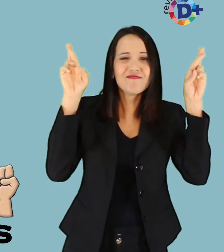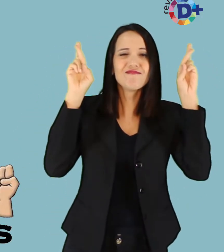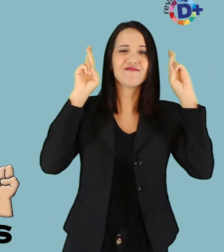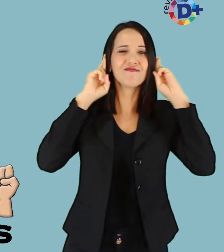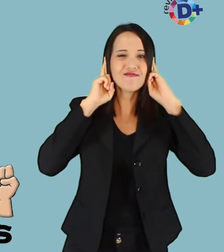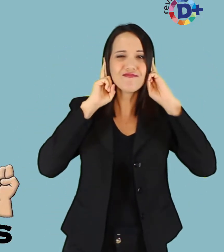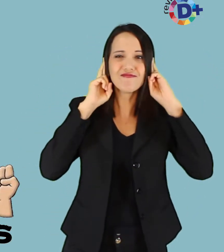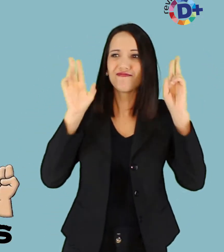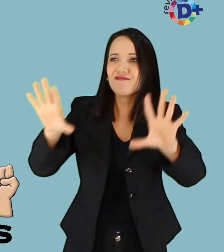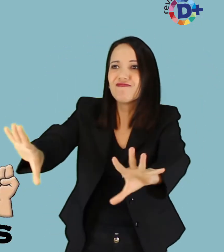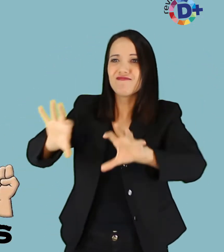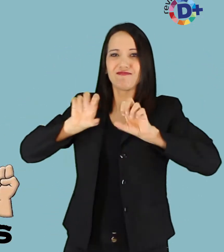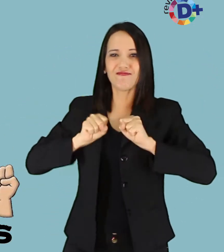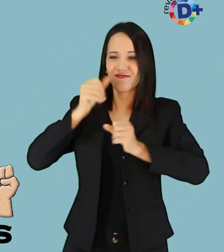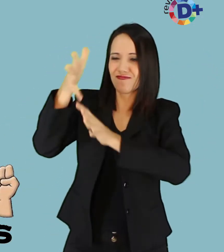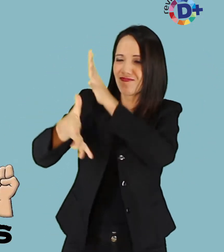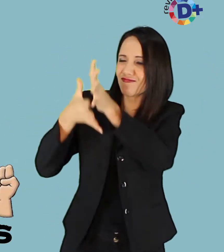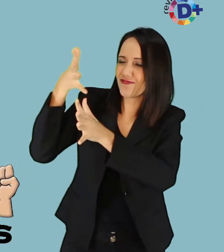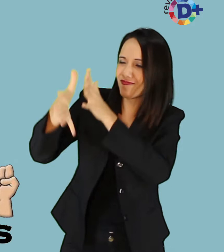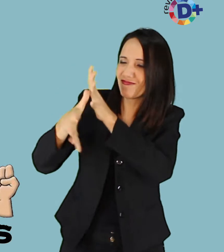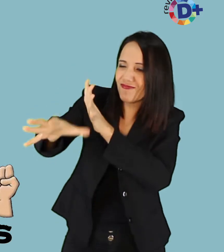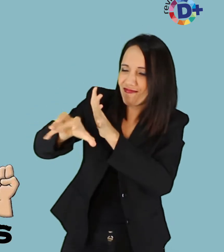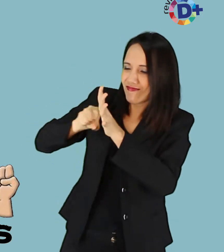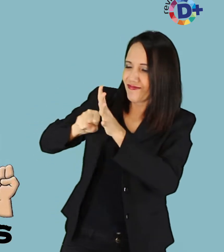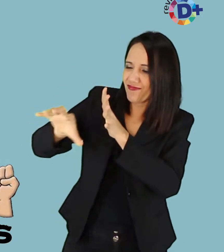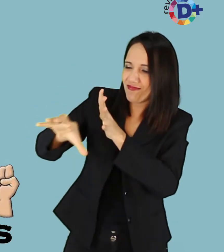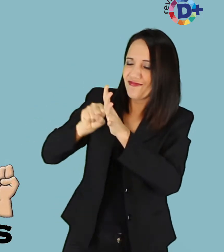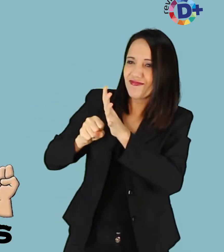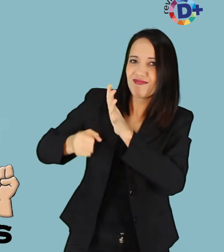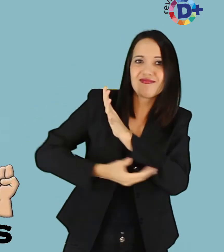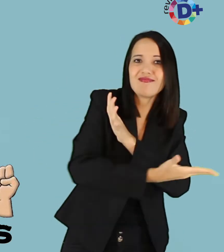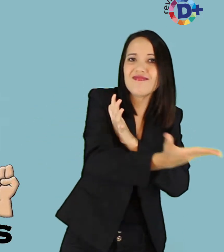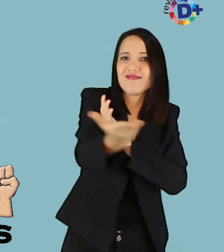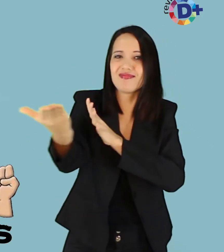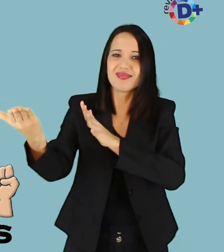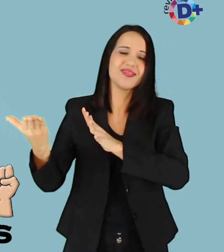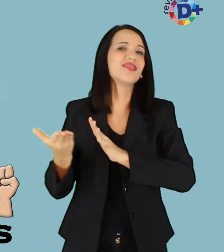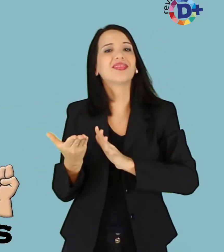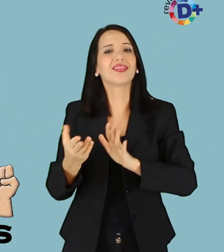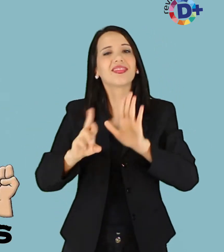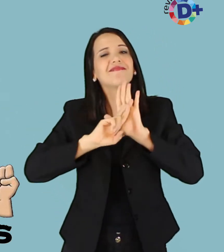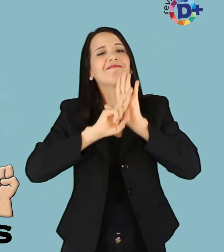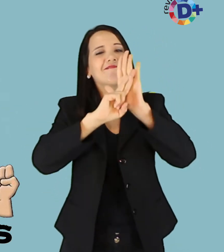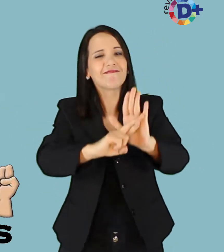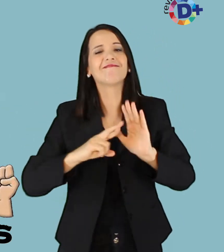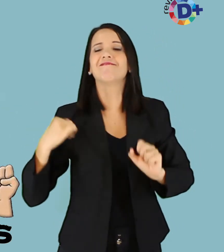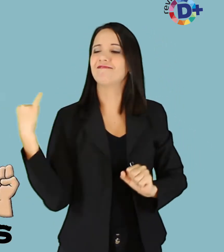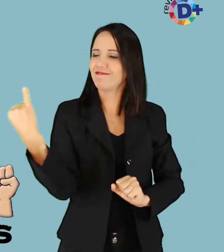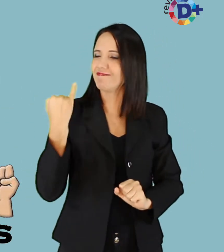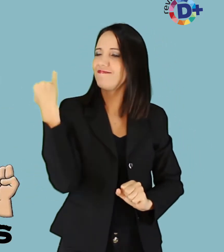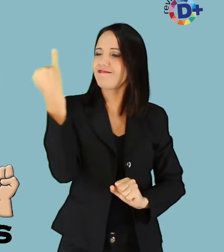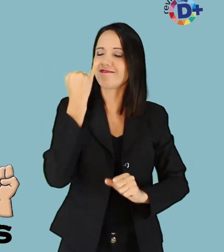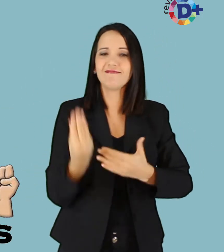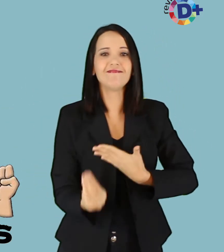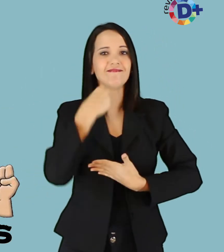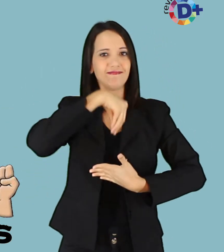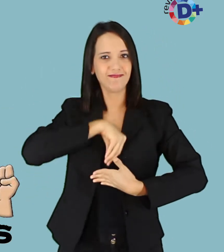sentido de abraçar a língua de sinais como de e para todos? Representatividade importa,